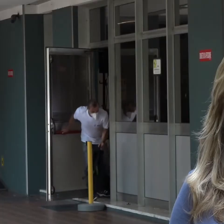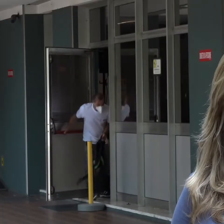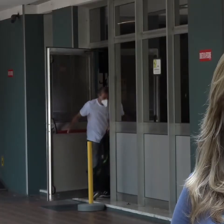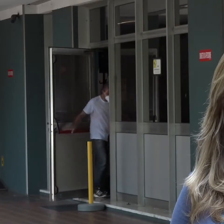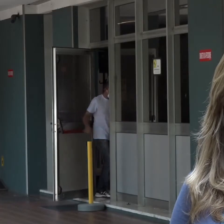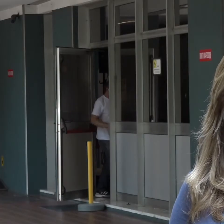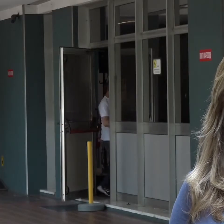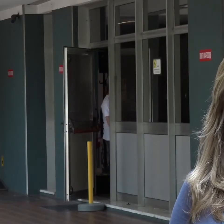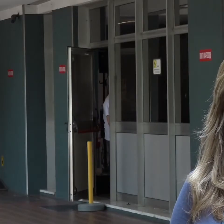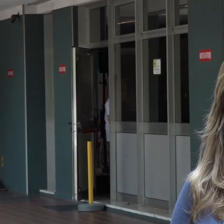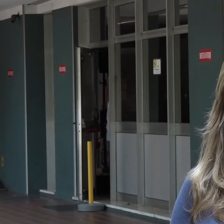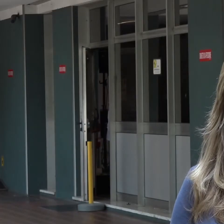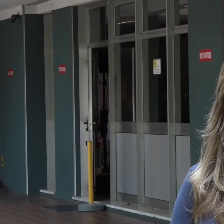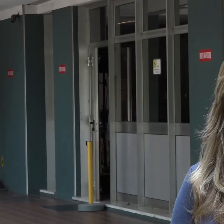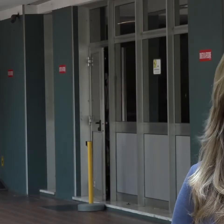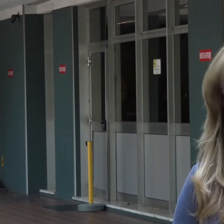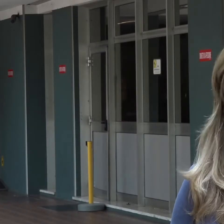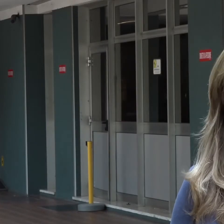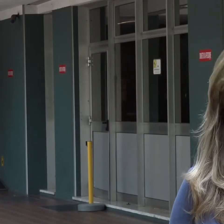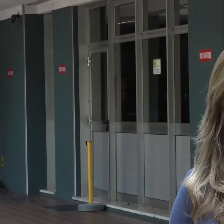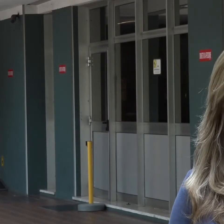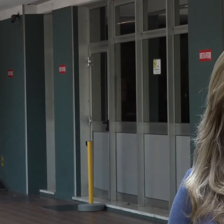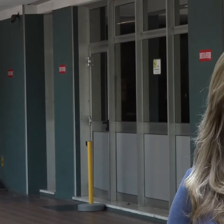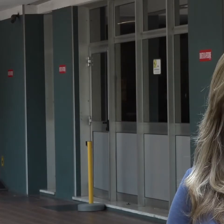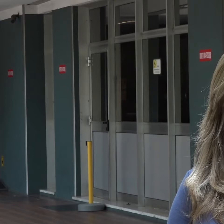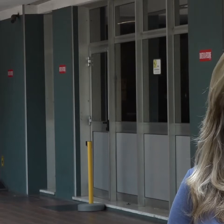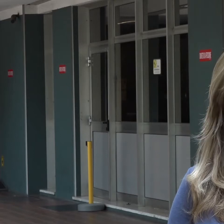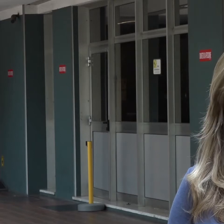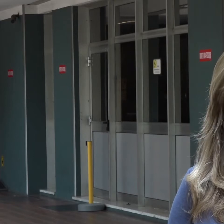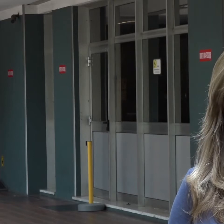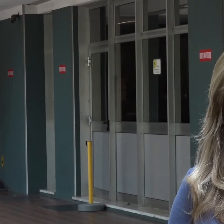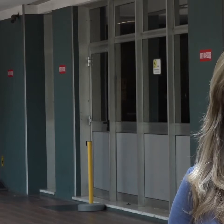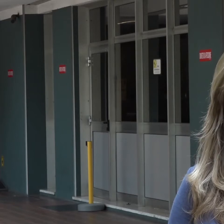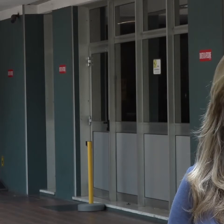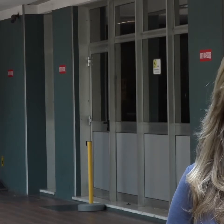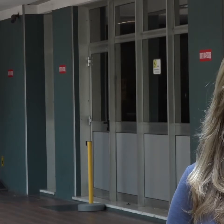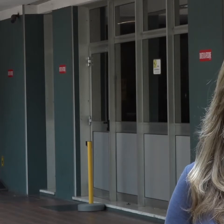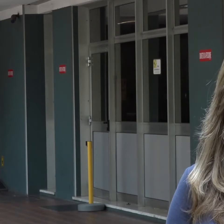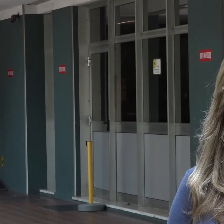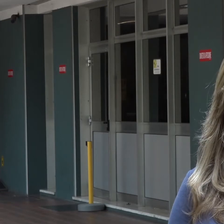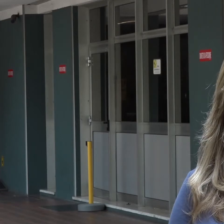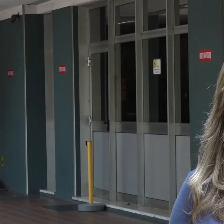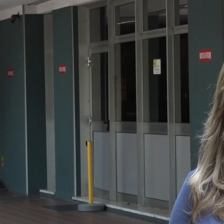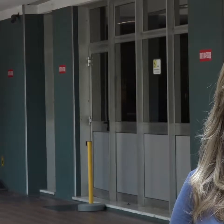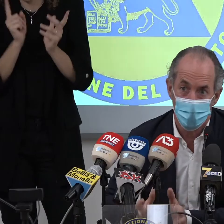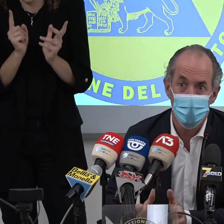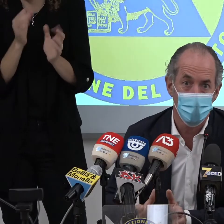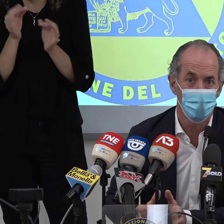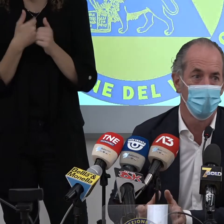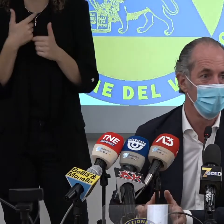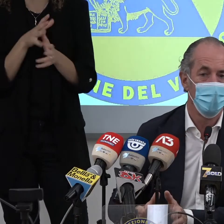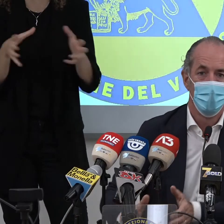Il commento di Zaia sui contenuti del nuovo decreto esprime il disappunto per